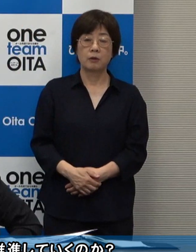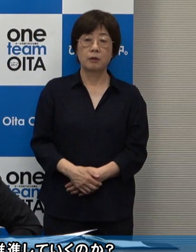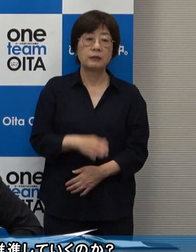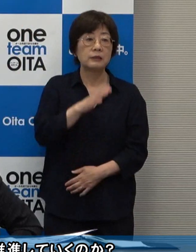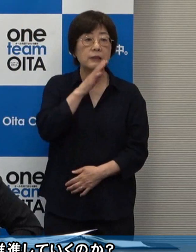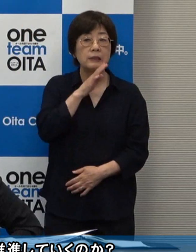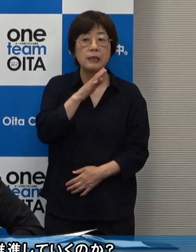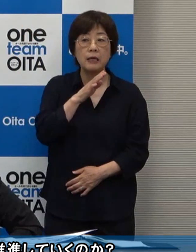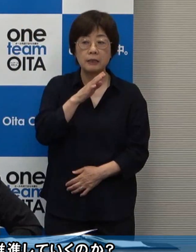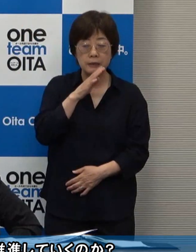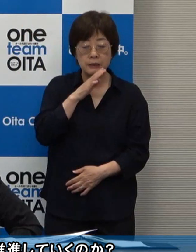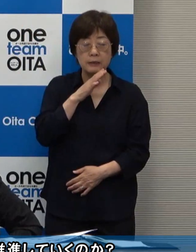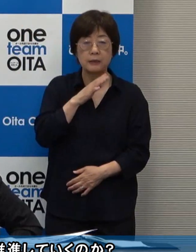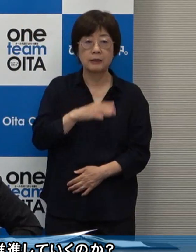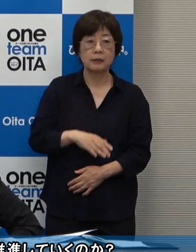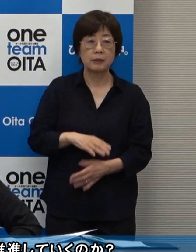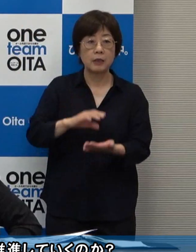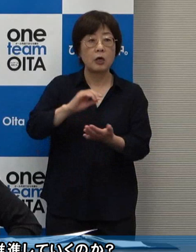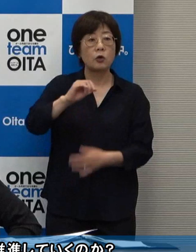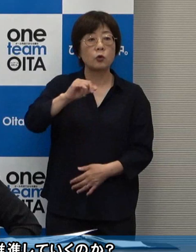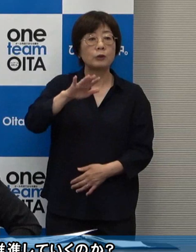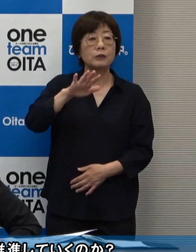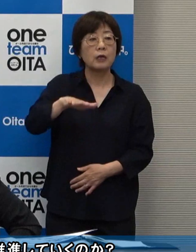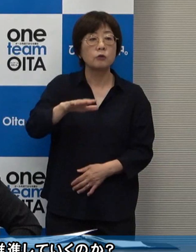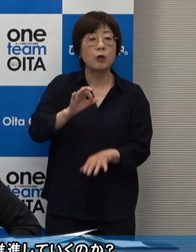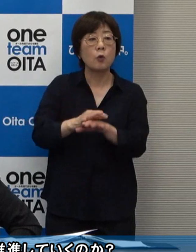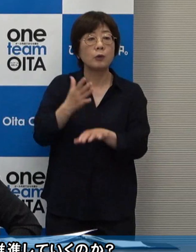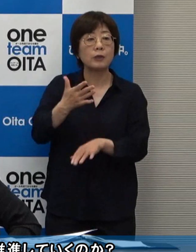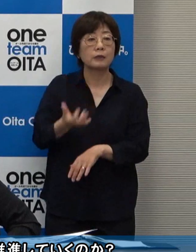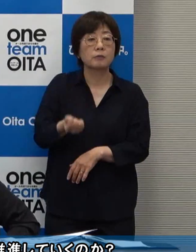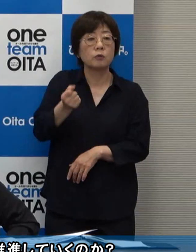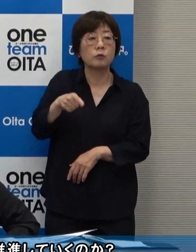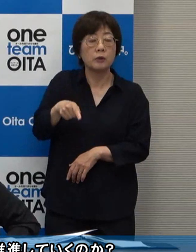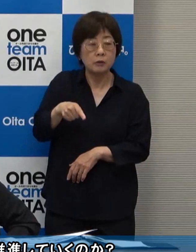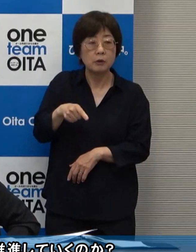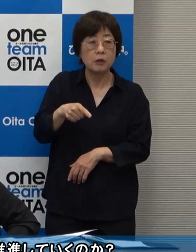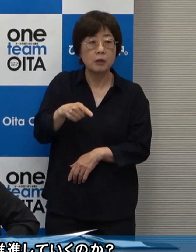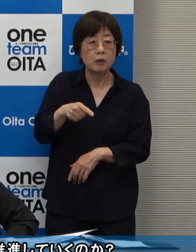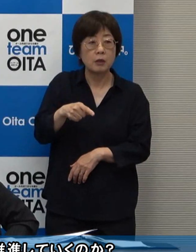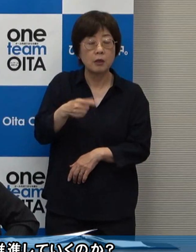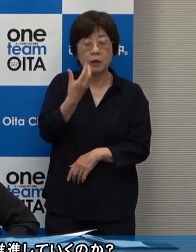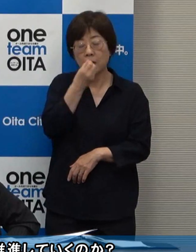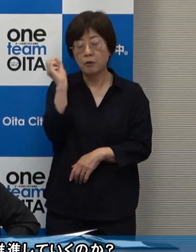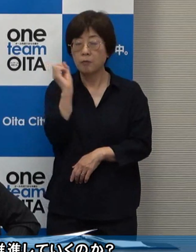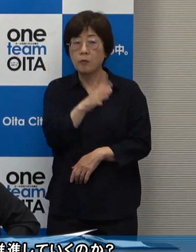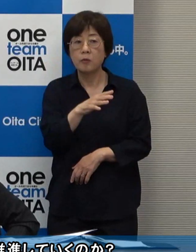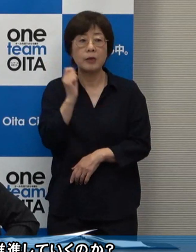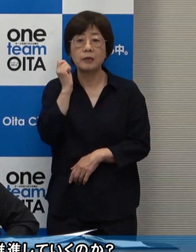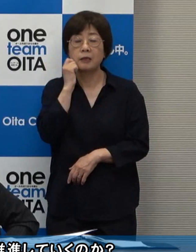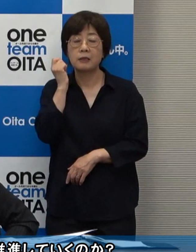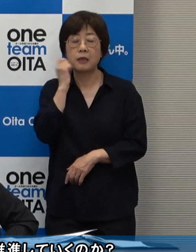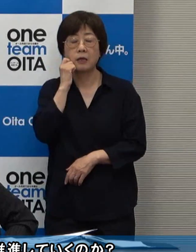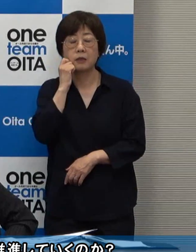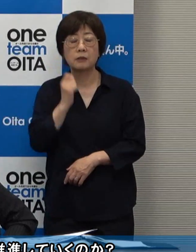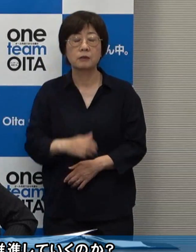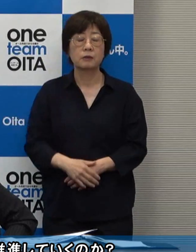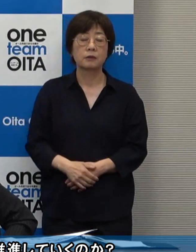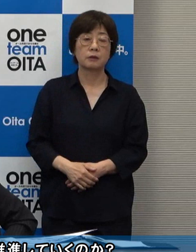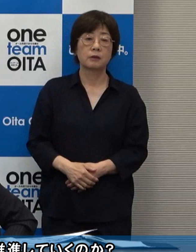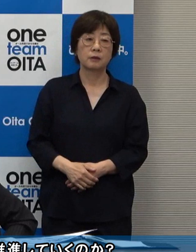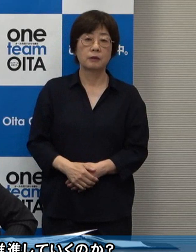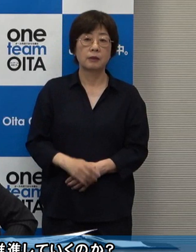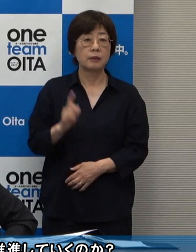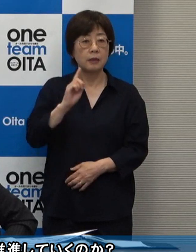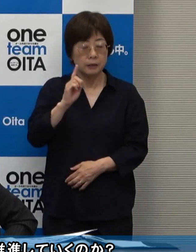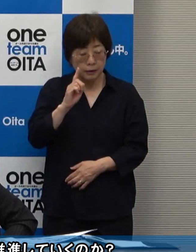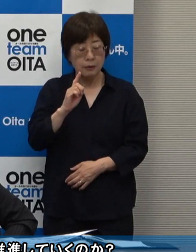実際に土地がある大分市ですから、無関心であることはありえないと私は思いますので、何らかの